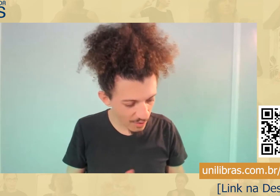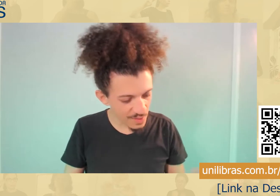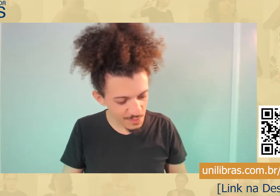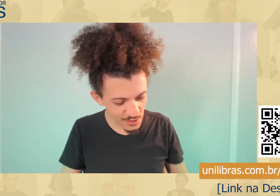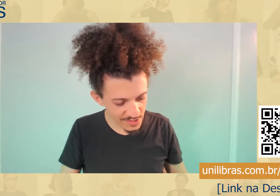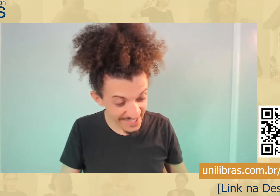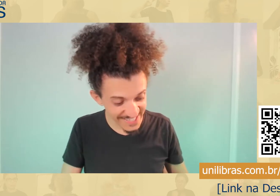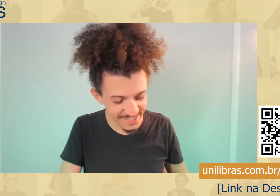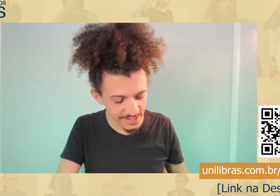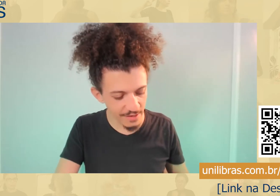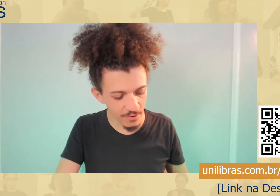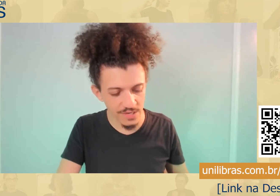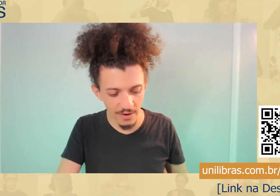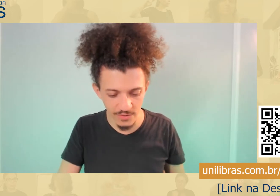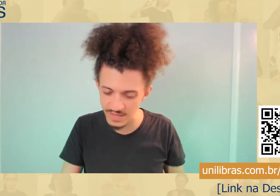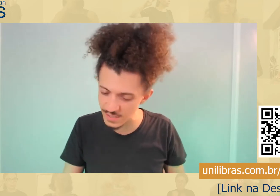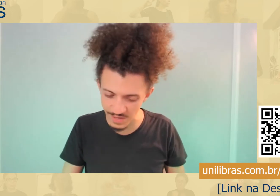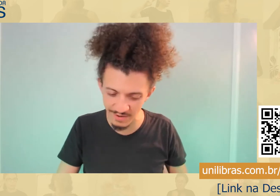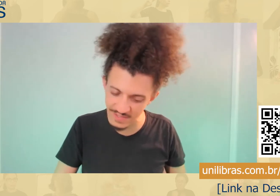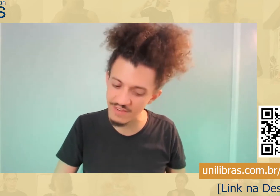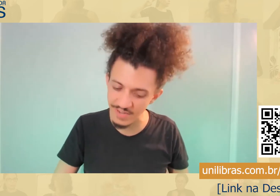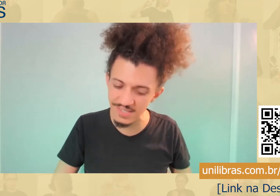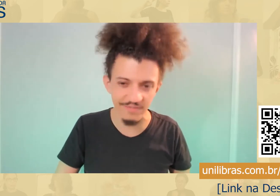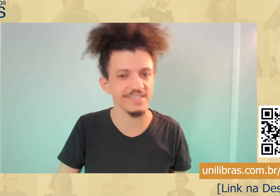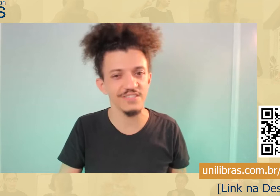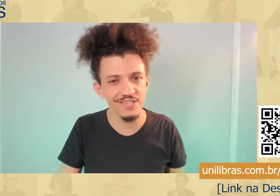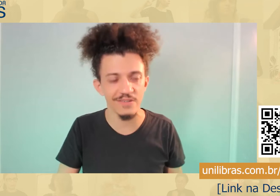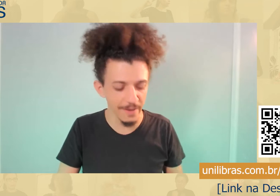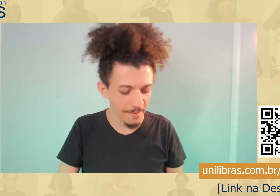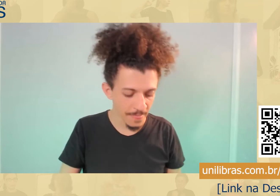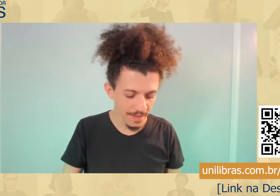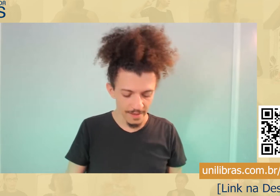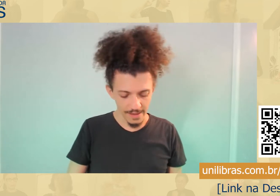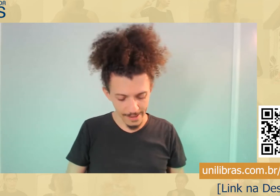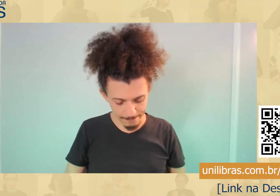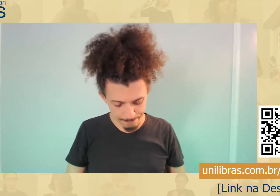Embora tenha algumas pessoas que insistem com os alunos deles para escrever assim, não faz sentido, né?